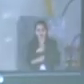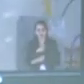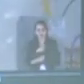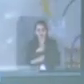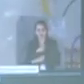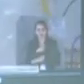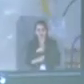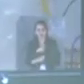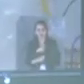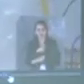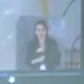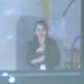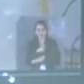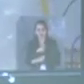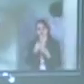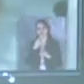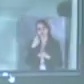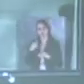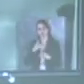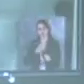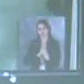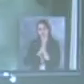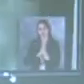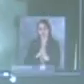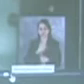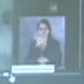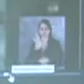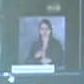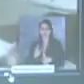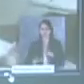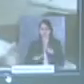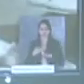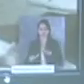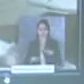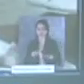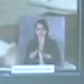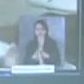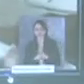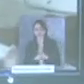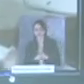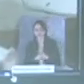Rico. Hay hijos que dijeron que ella nunca iba a caminar.